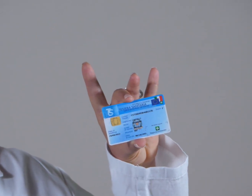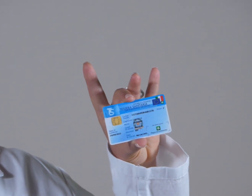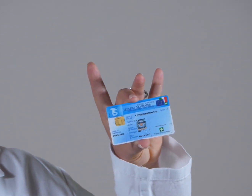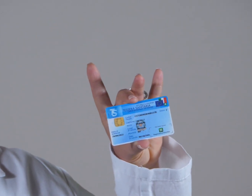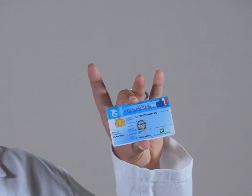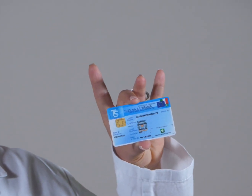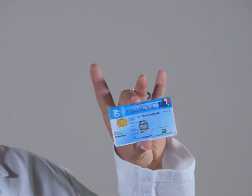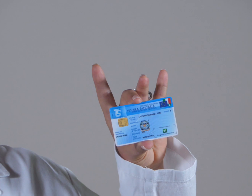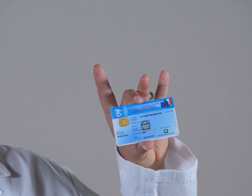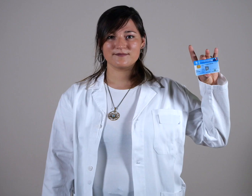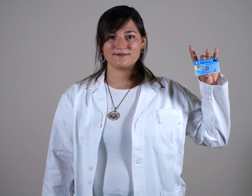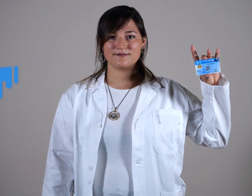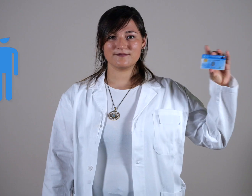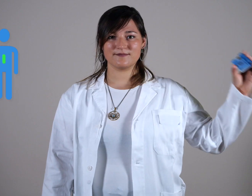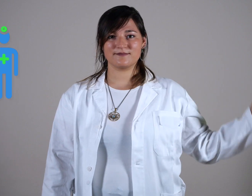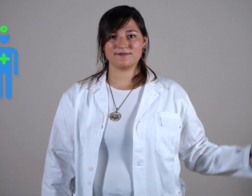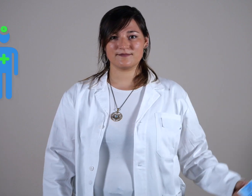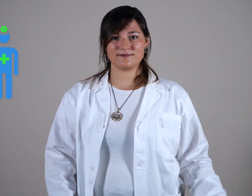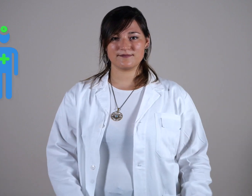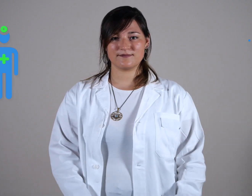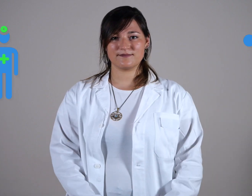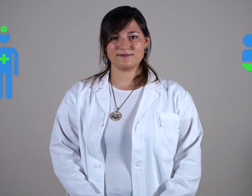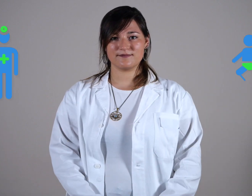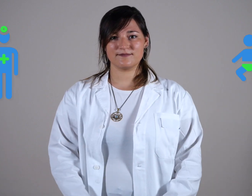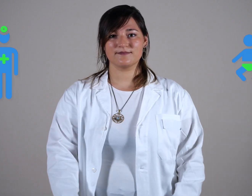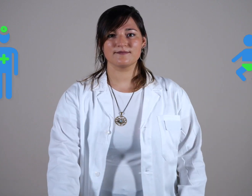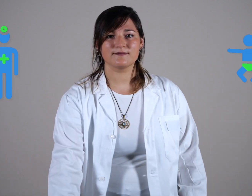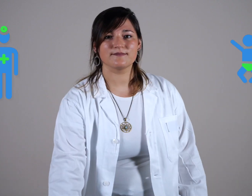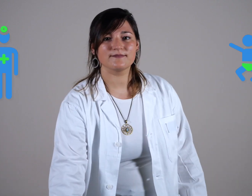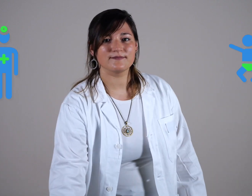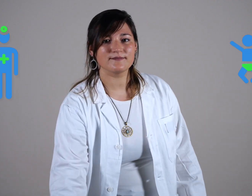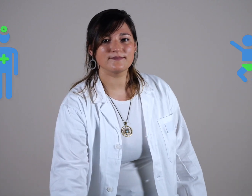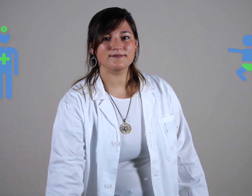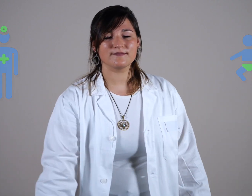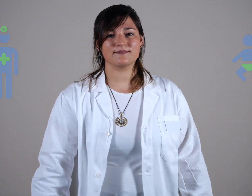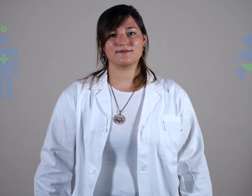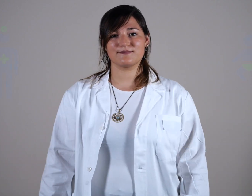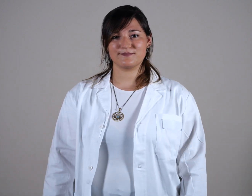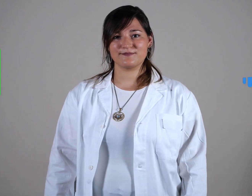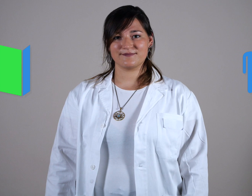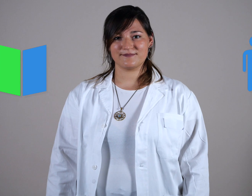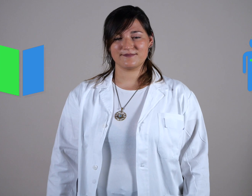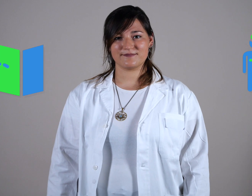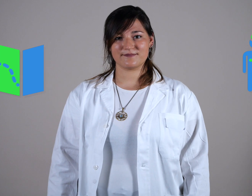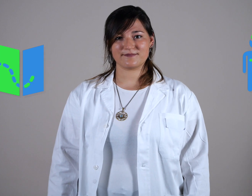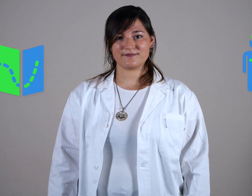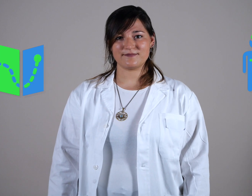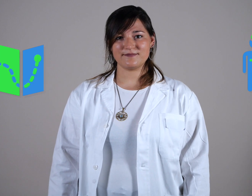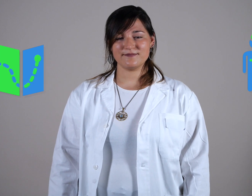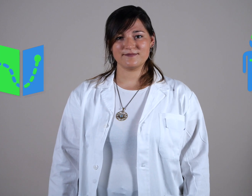বেছে নিতে পারেন, যদি তাদের বয়স 14 বছরের কম হয়। মনে করে আপনার ফ্যামিলি ডাক্তার বা আপনার বাচ্চার ডাক্তার আপনার বাসার কাছে নেবেন। যে